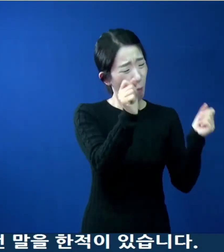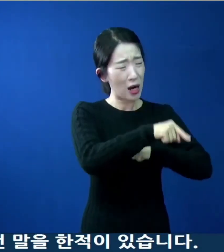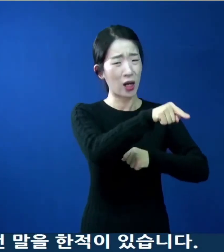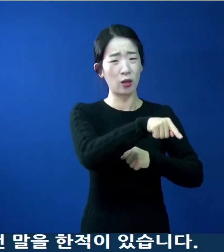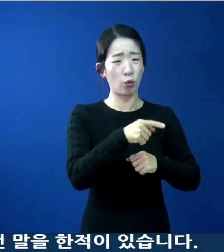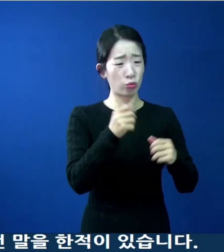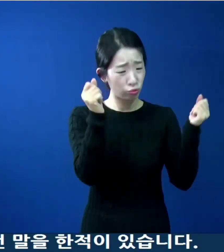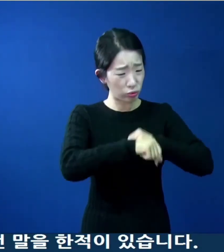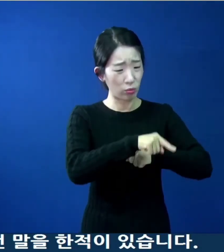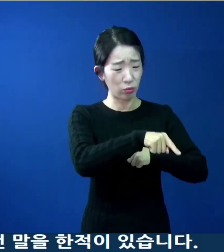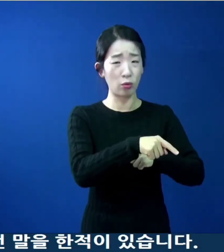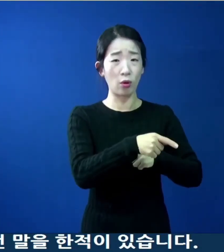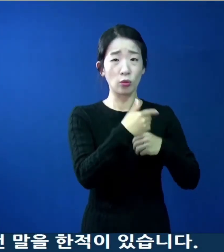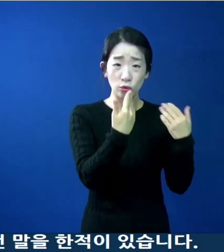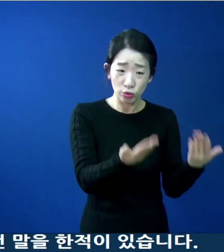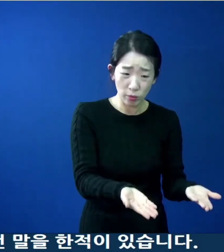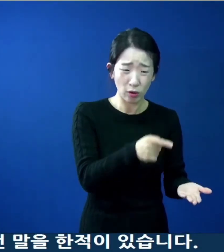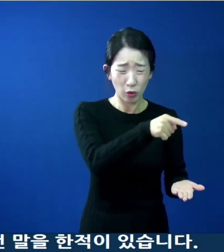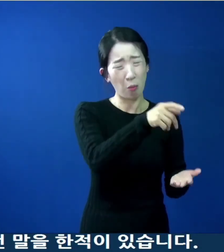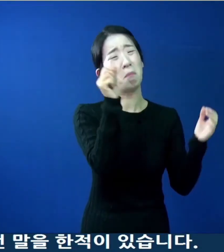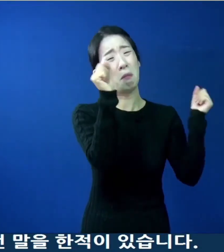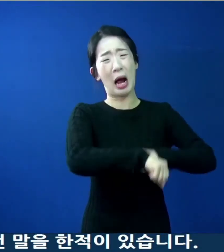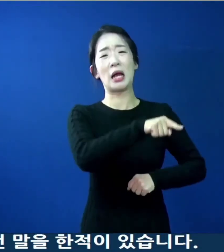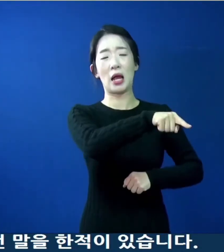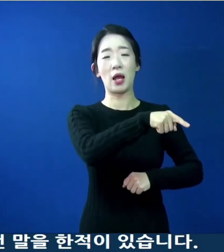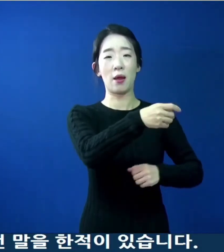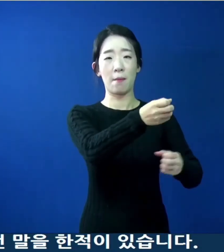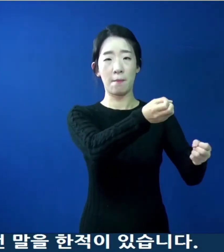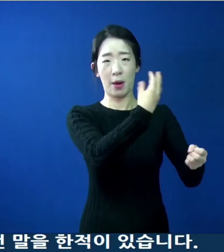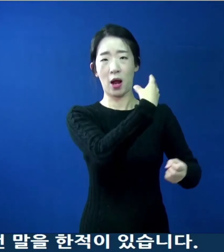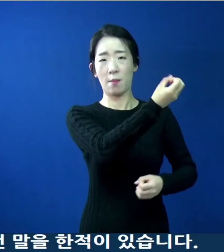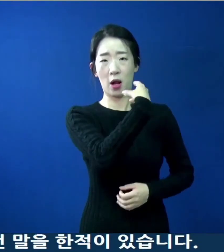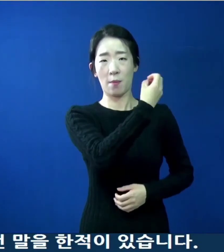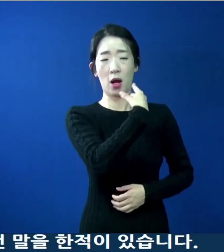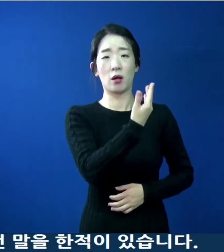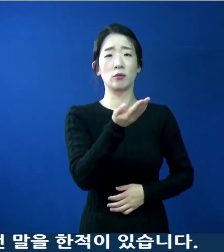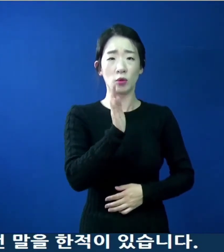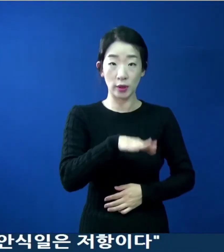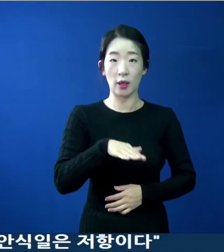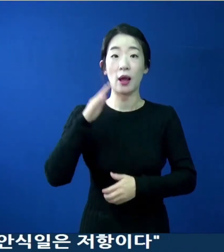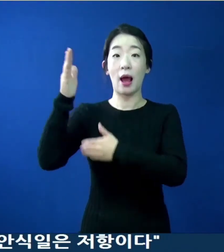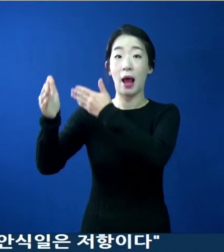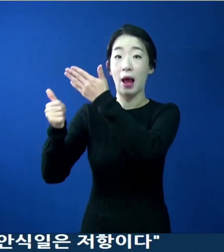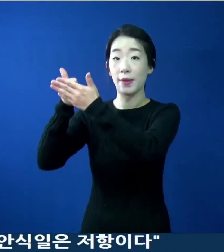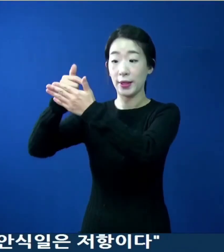쉬면 너 성공 못할 거야. 이렇게 얘기를 하는데 하나님 안에서의 쉼은